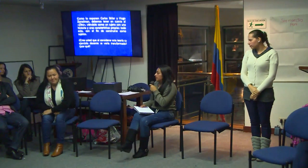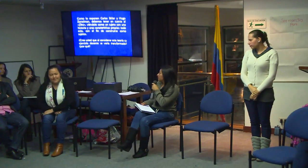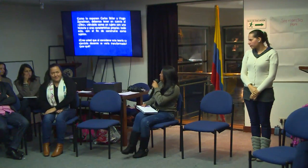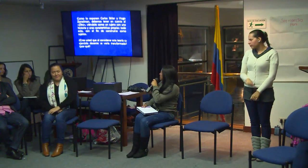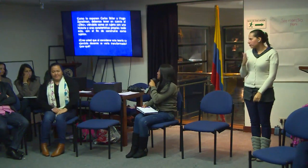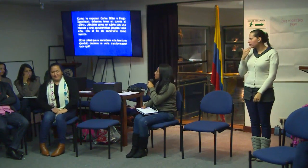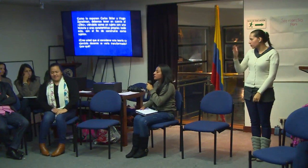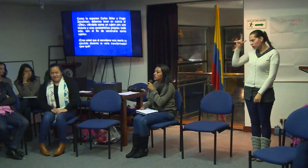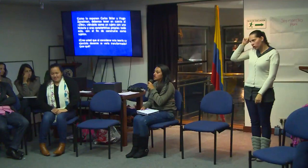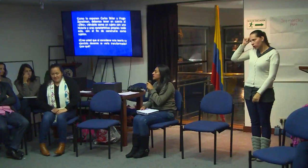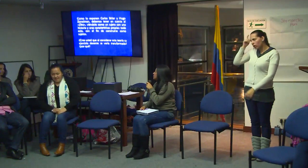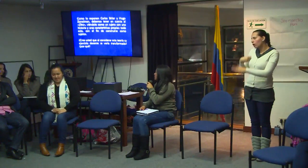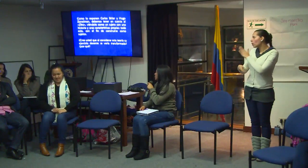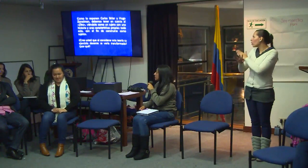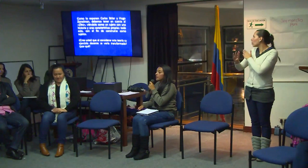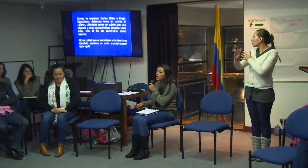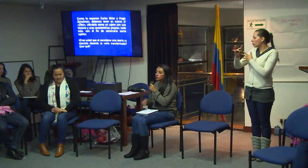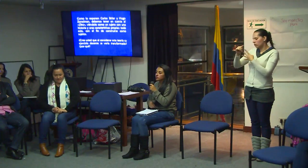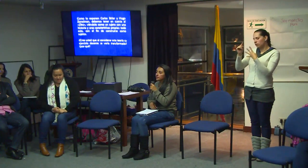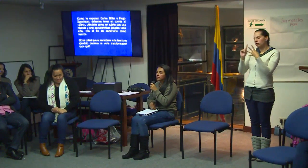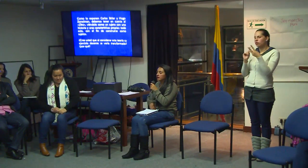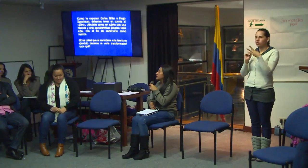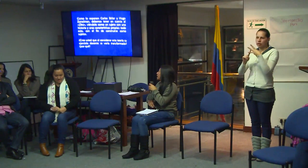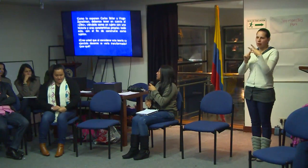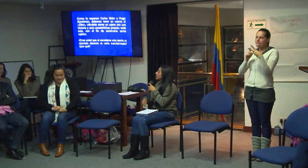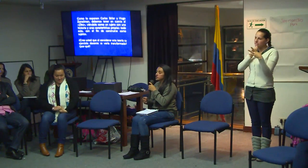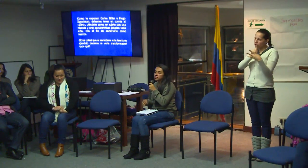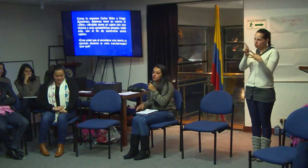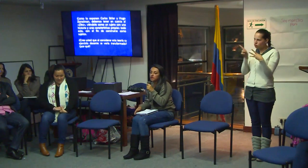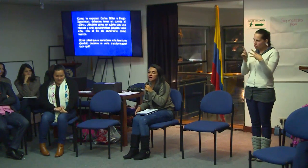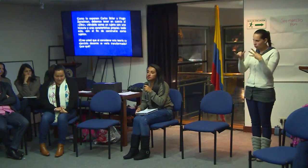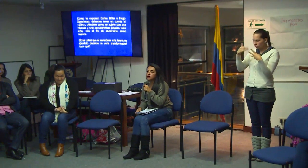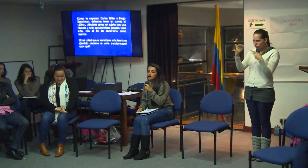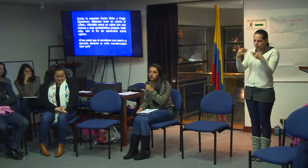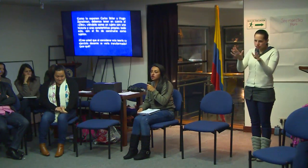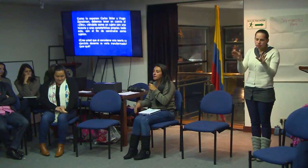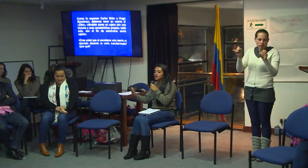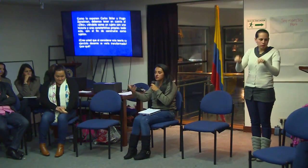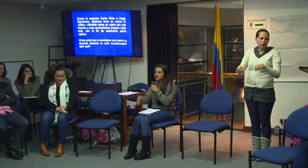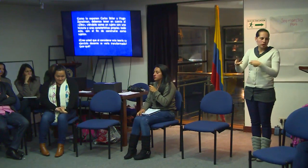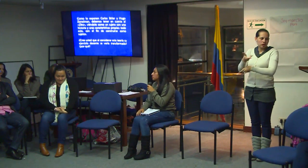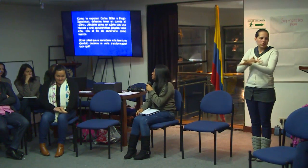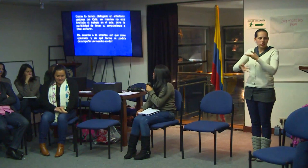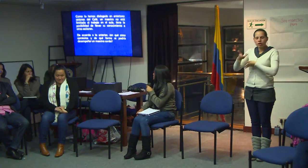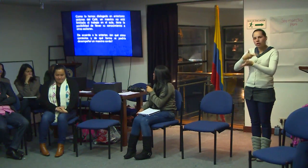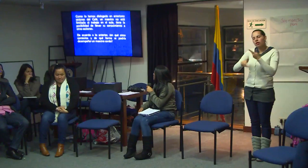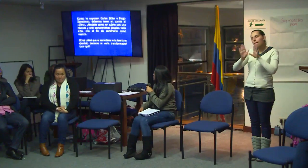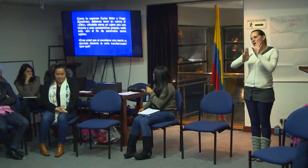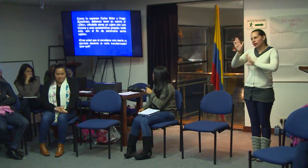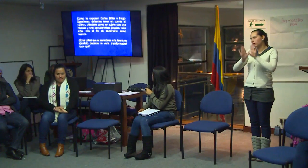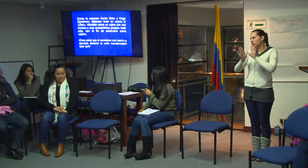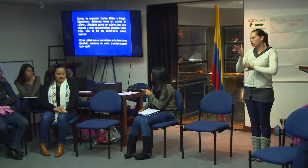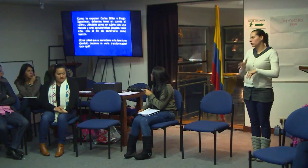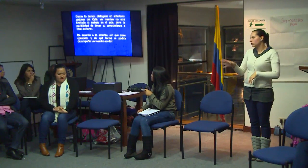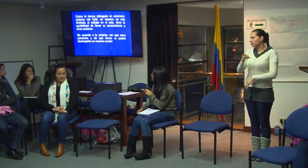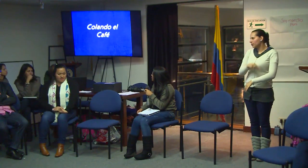Gracias, Joana. Bueno, vamos a continuar con la última pregunta y ya abrimos el espacio para la socialización y la participación de todos.